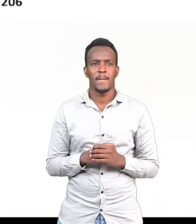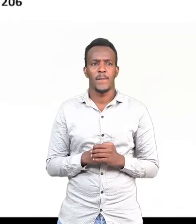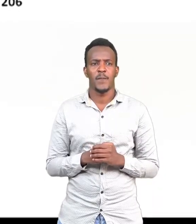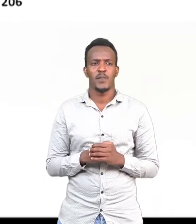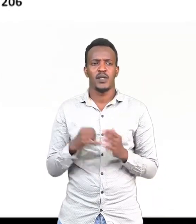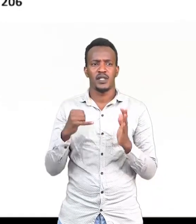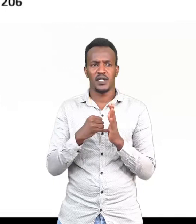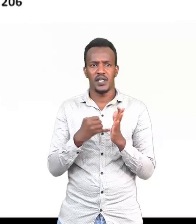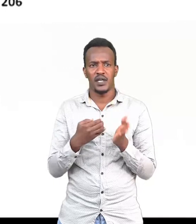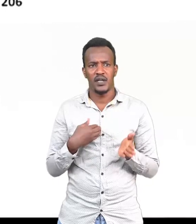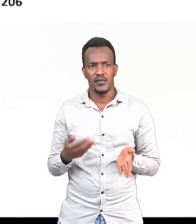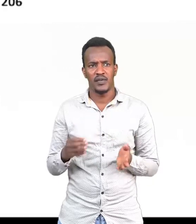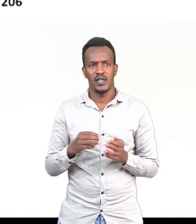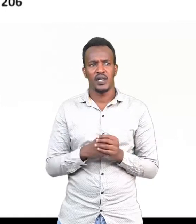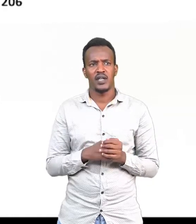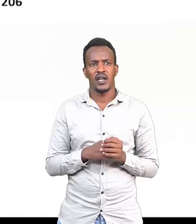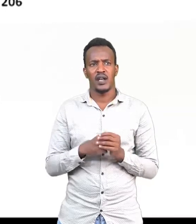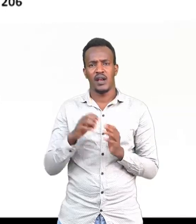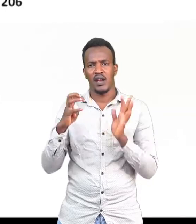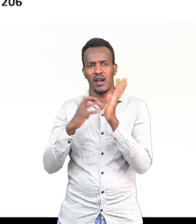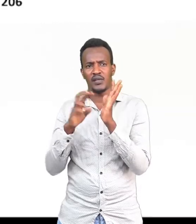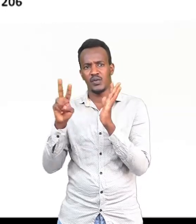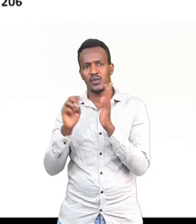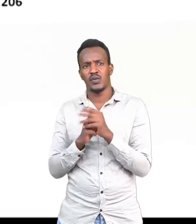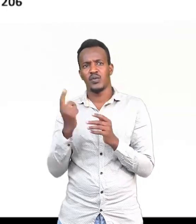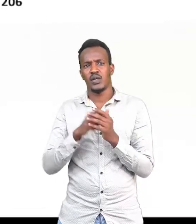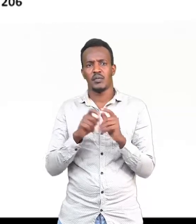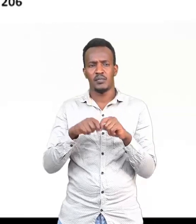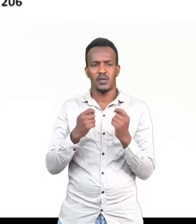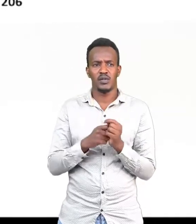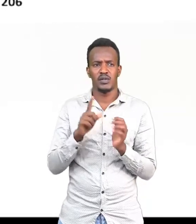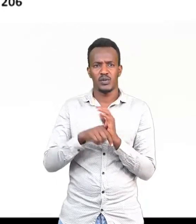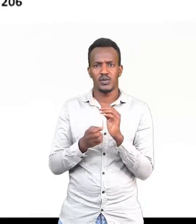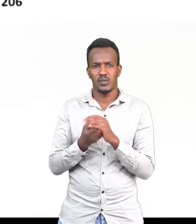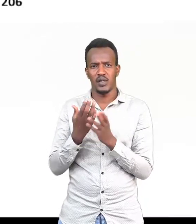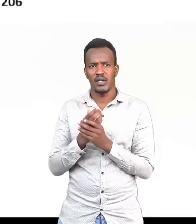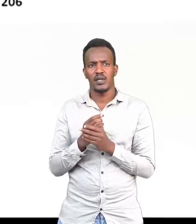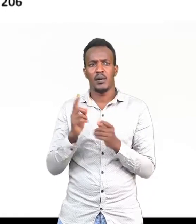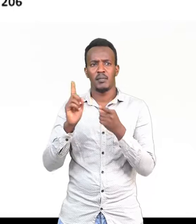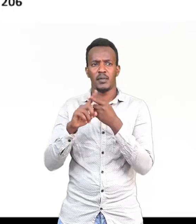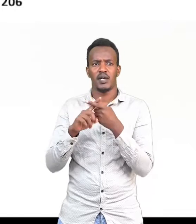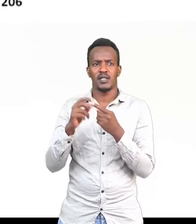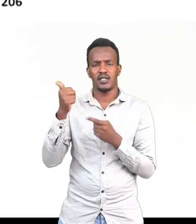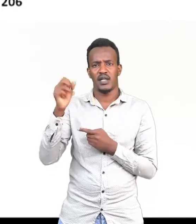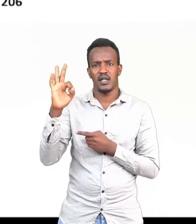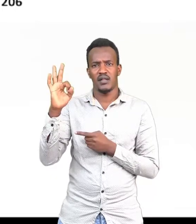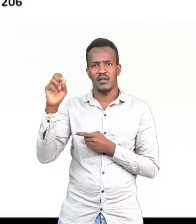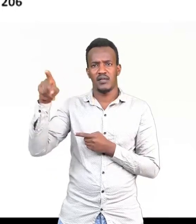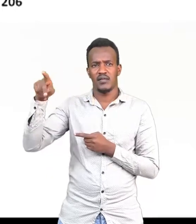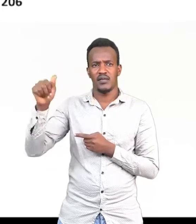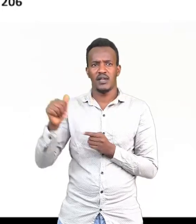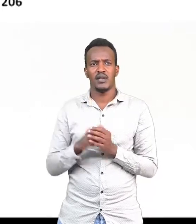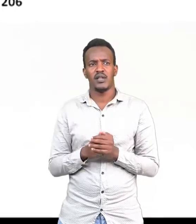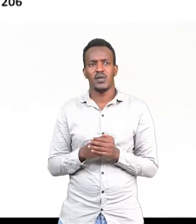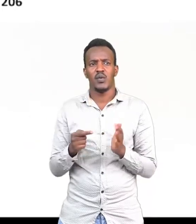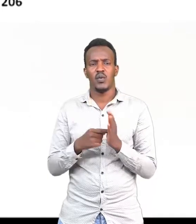ahayd 92 ayaa dhikey samaysay. Dhikey markay samaysay waxay yimi baa la yidhi waxa weeyaan thronium plus alpha. Waa tan